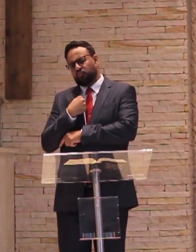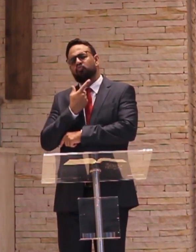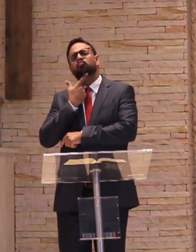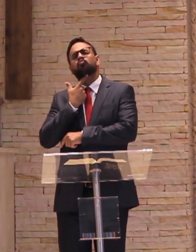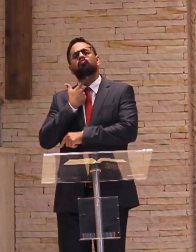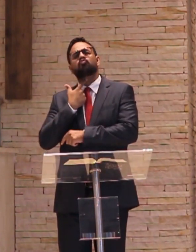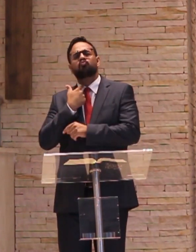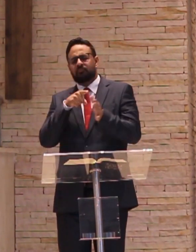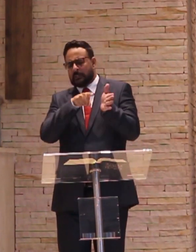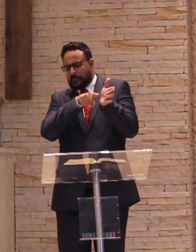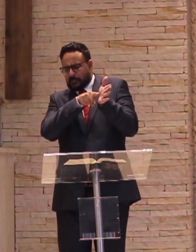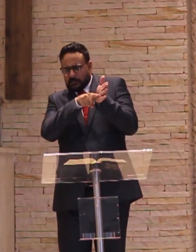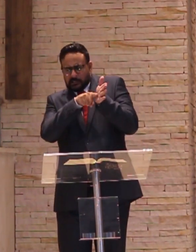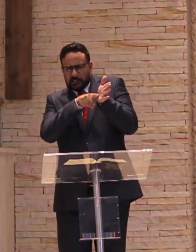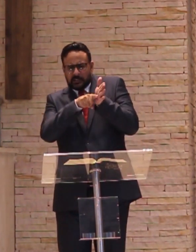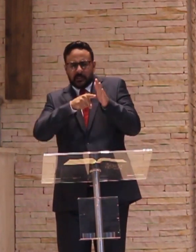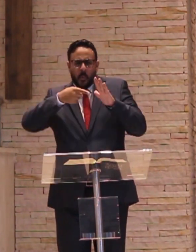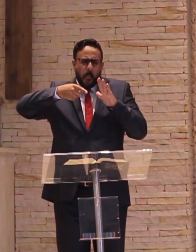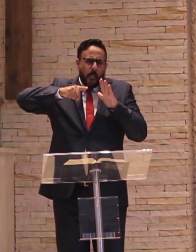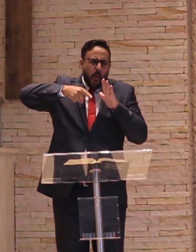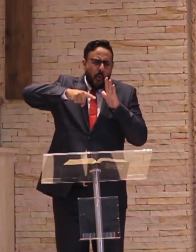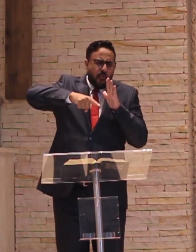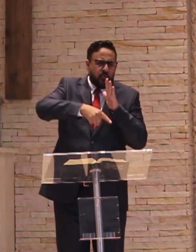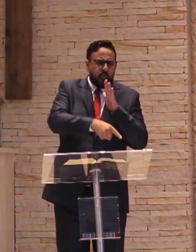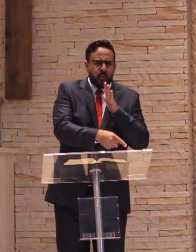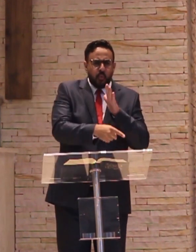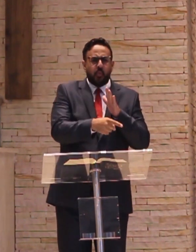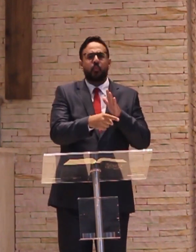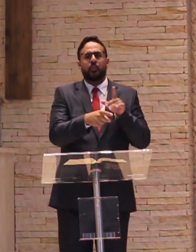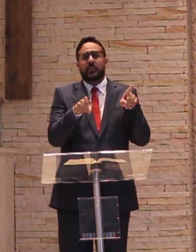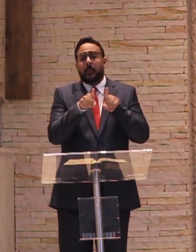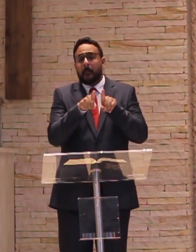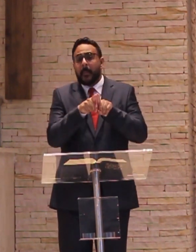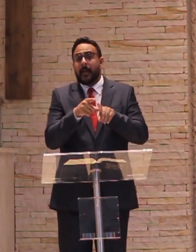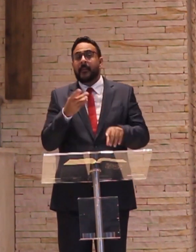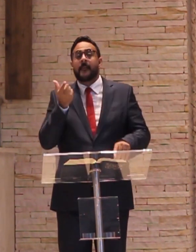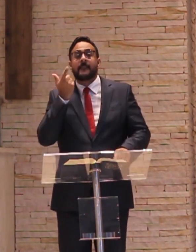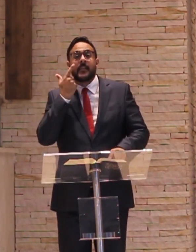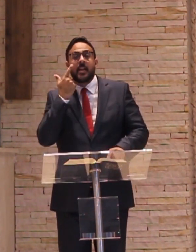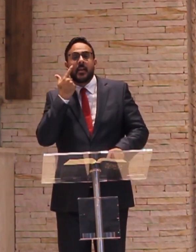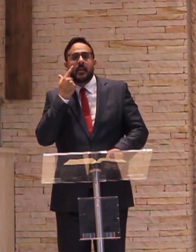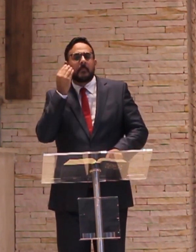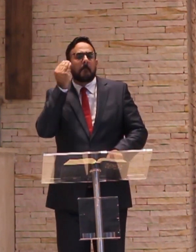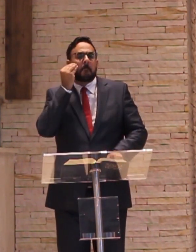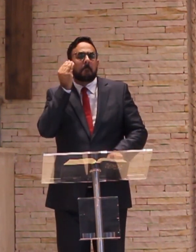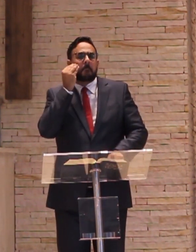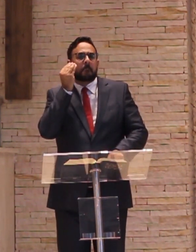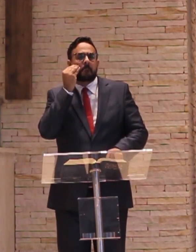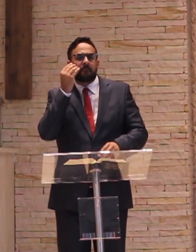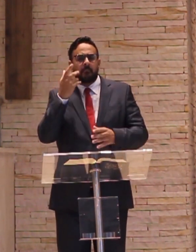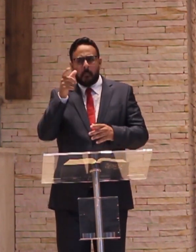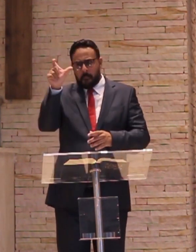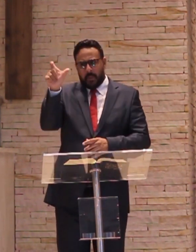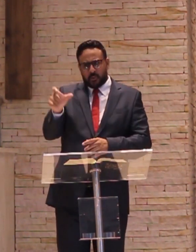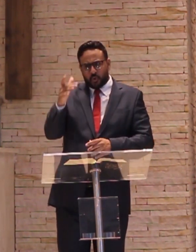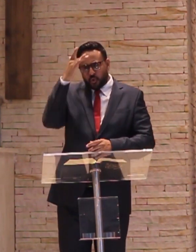Dentre muitas pessoas que estudam a história de Jesus, teve um homem que fez um estudo minucioso